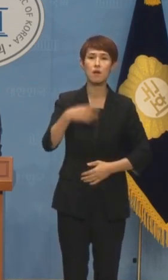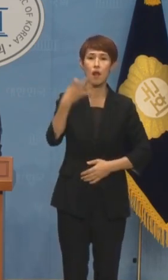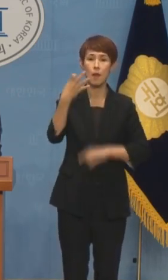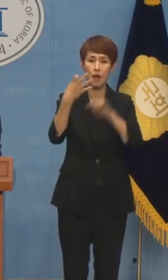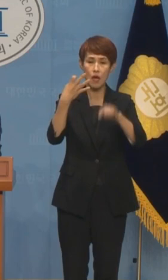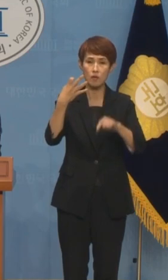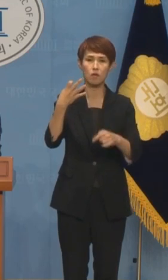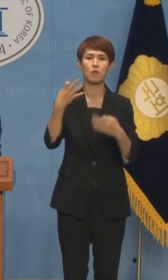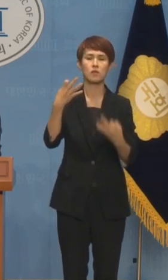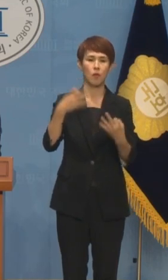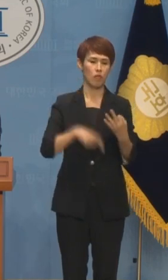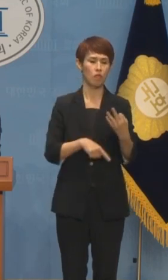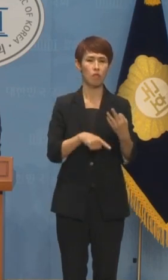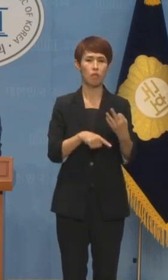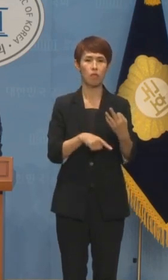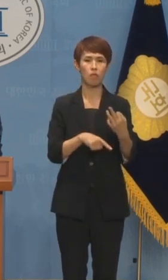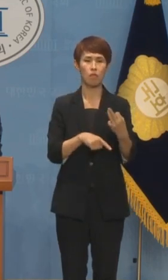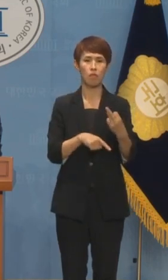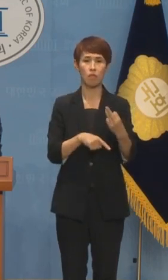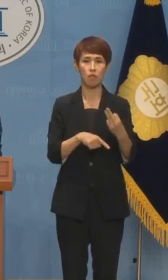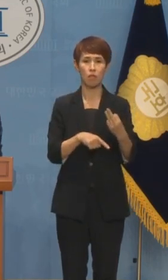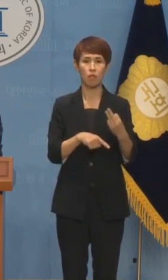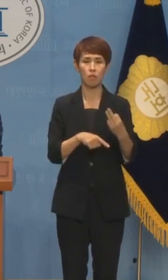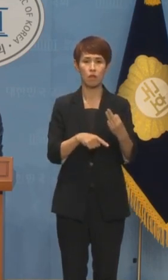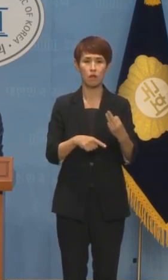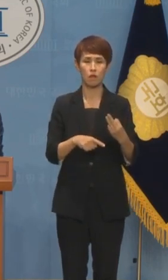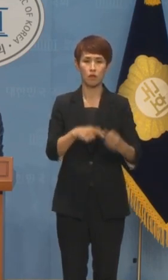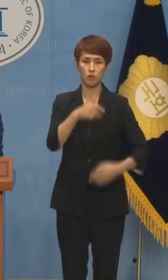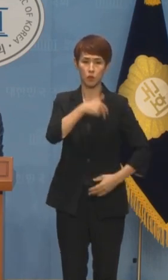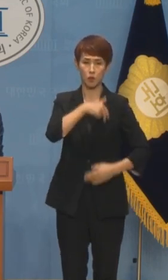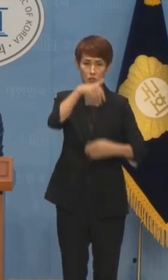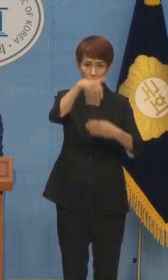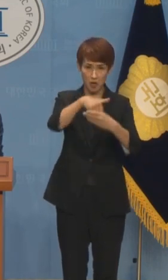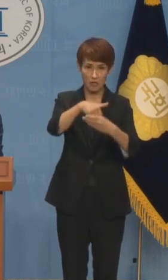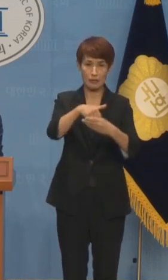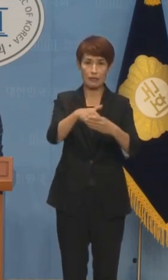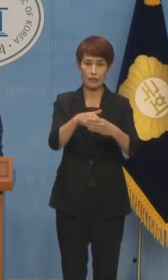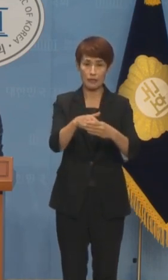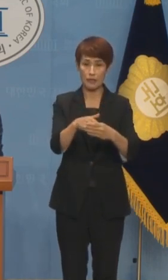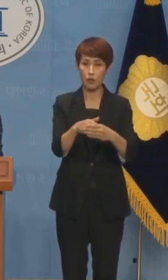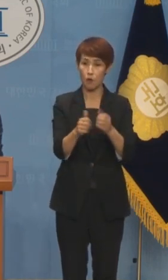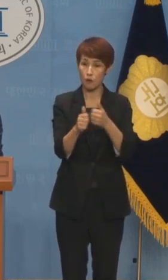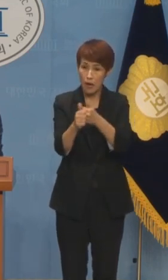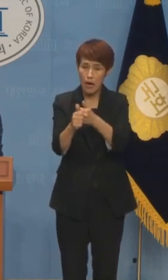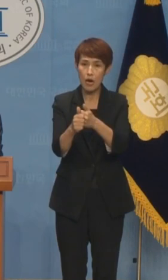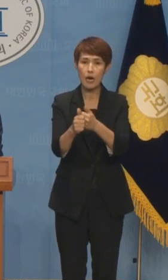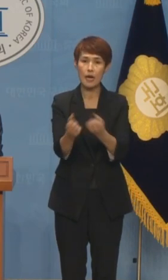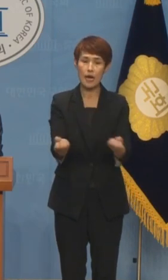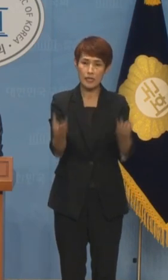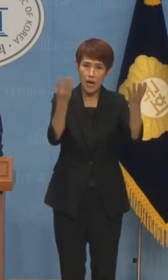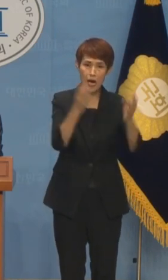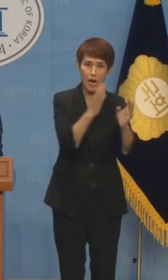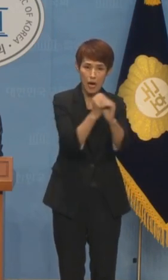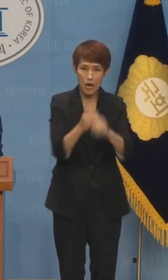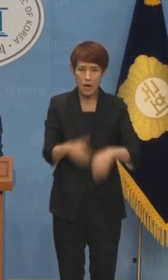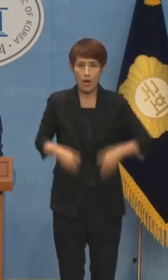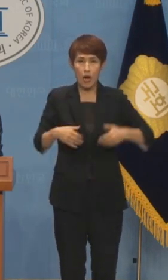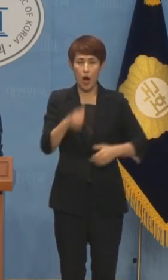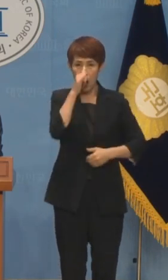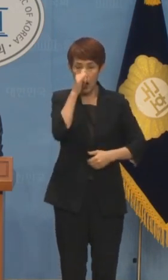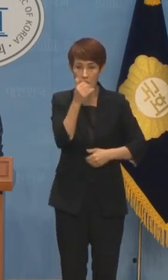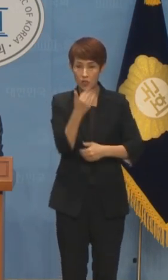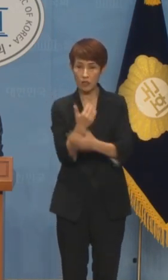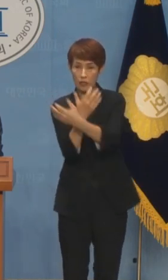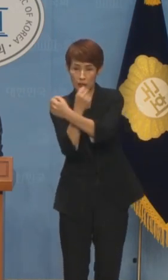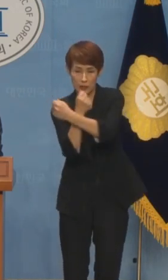13번이라고 합니다. 총선 판세에 따라 행사를 급조하다 보니 행사일이나 행사일 직전에